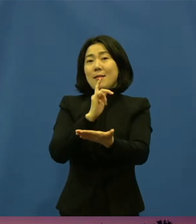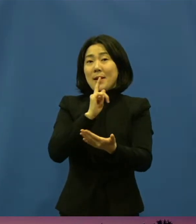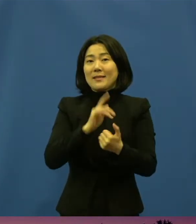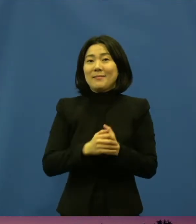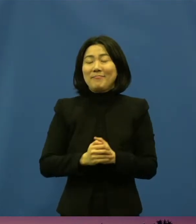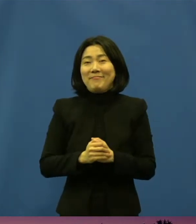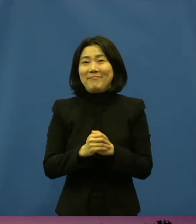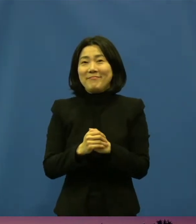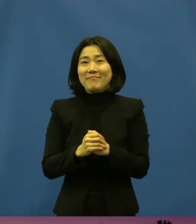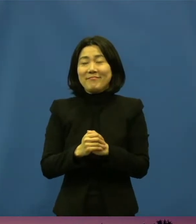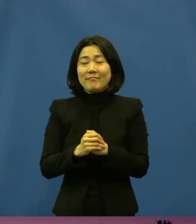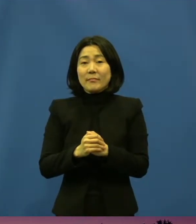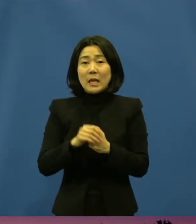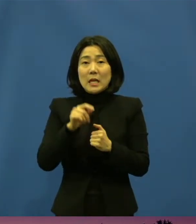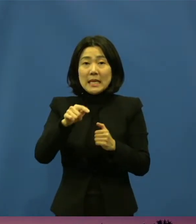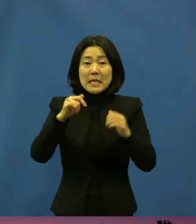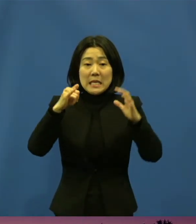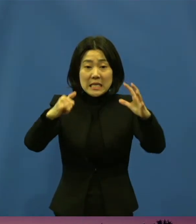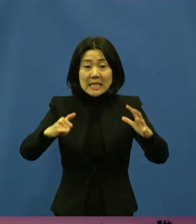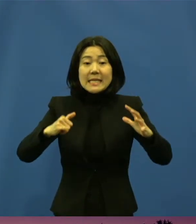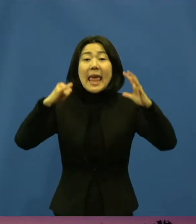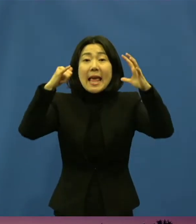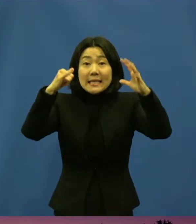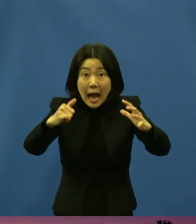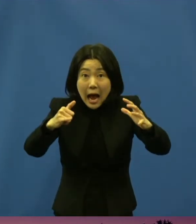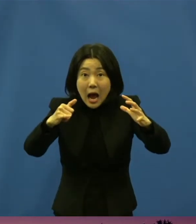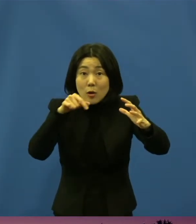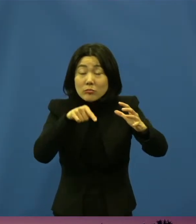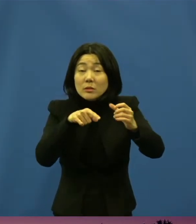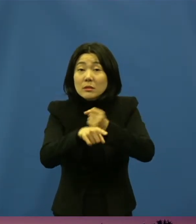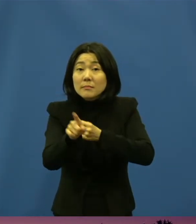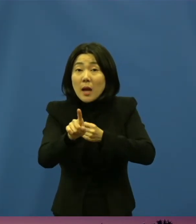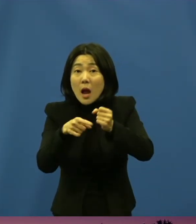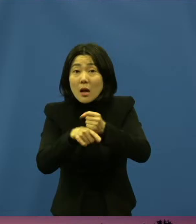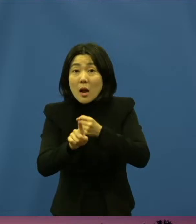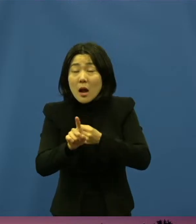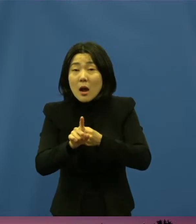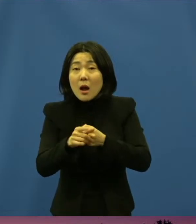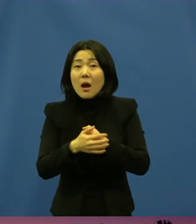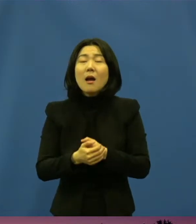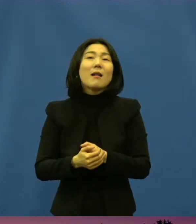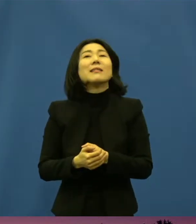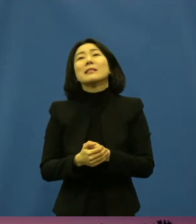여러분, 여기서 이 세상은 뭘 말하겠죠? 이 세상, 여기서 말하는 이